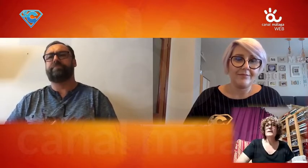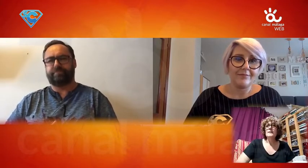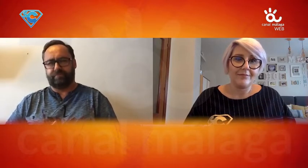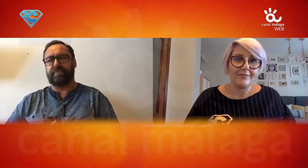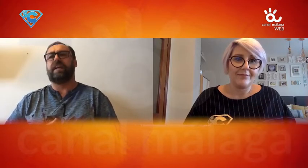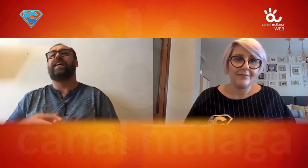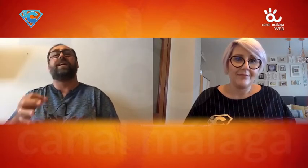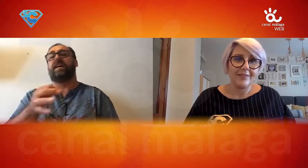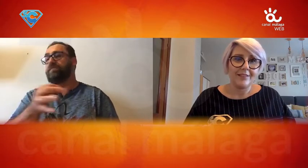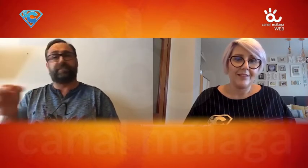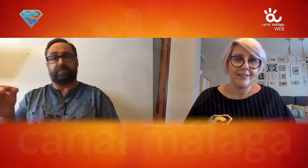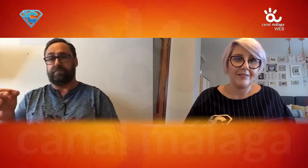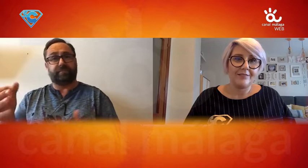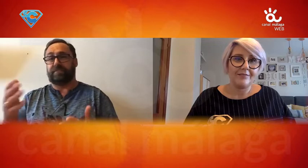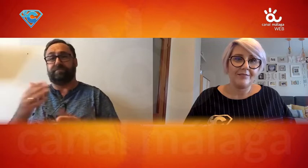Sí, sí.